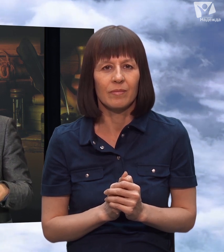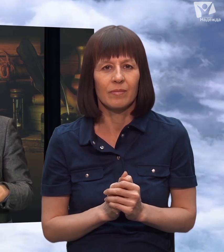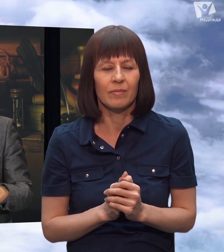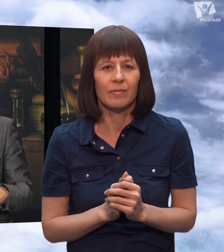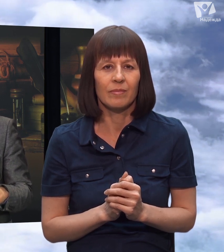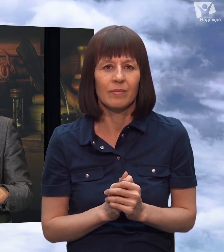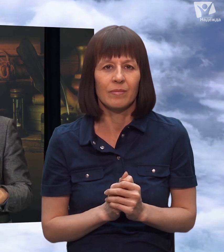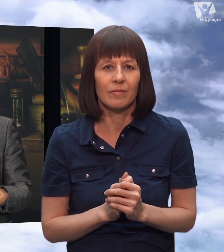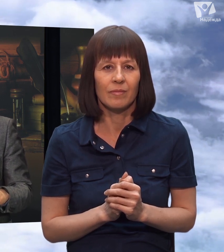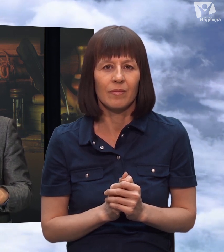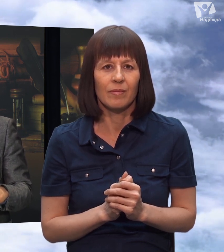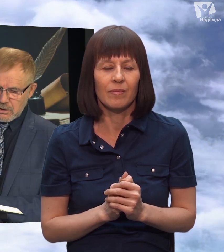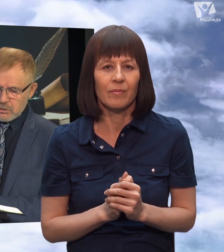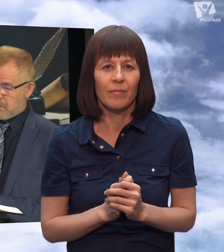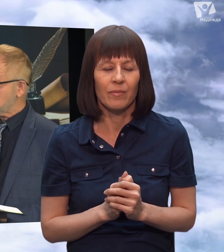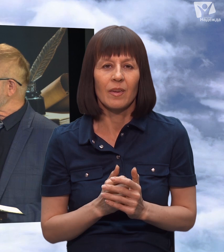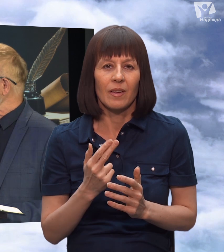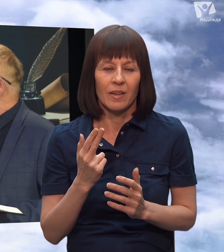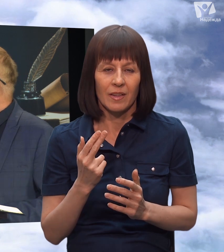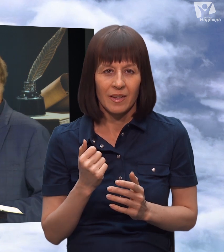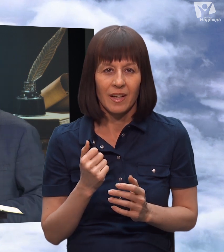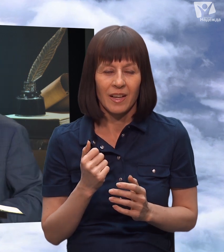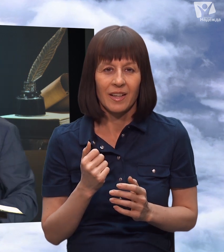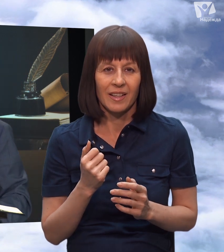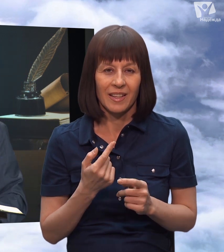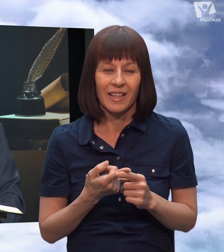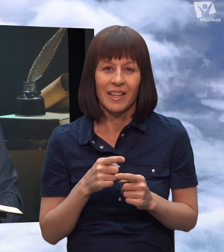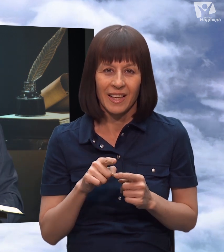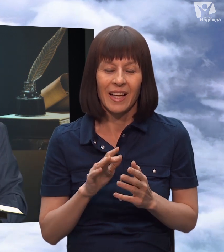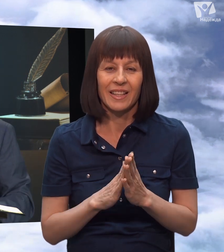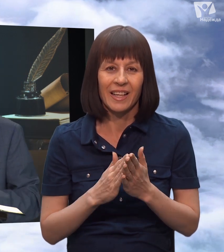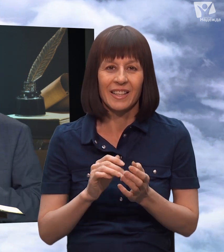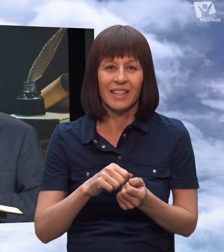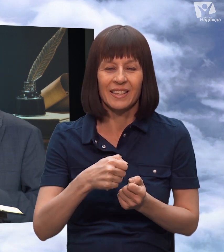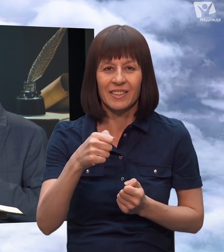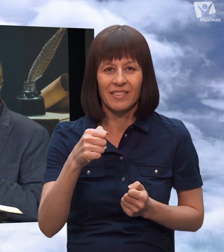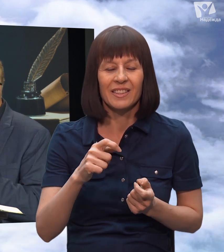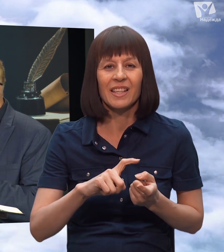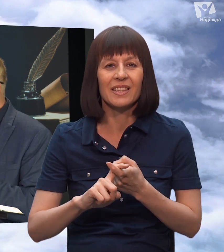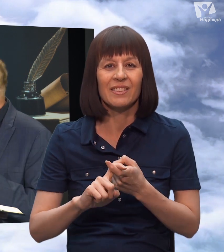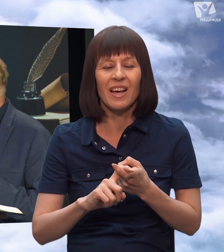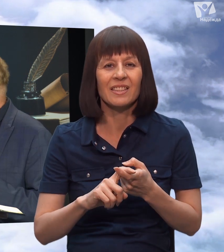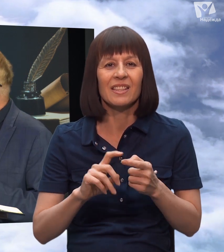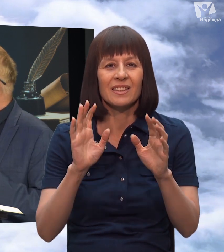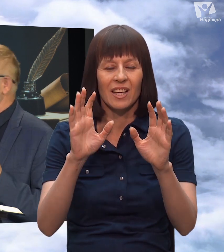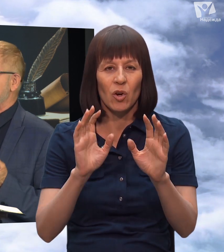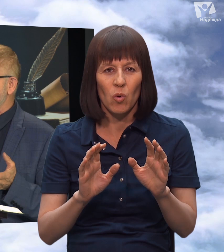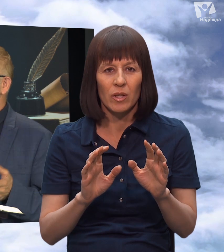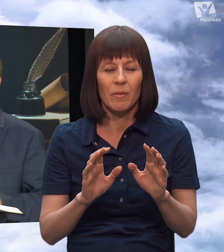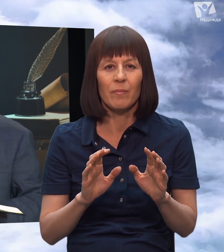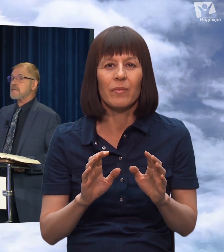как минимум мы читаем здесь что речь идет о законе ну даже сама эта книга называется